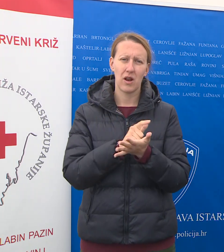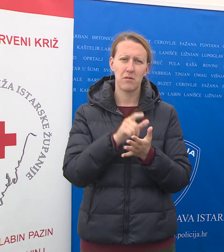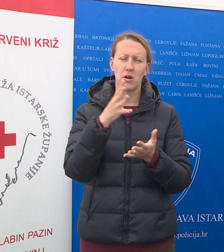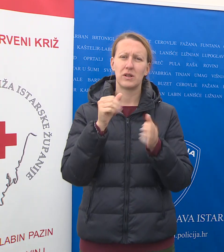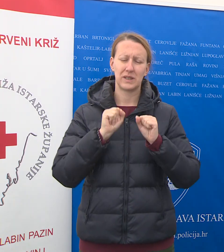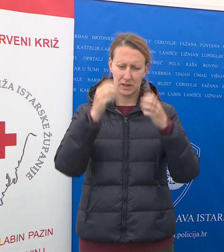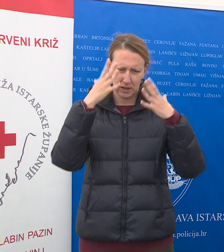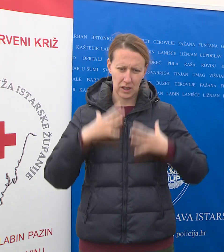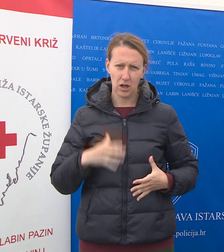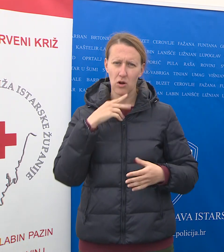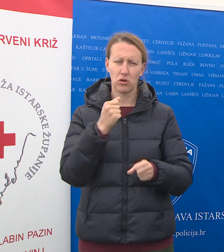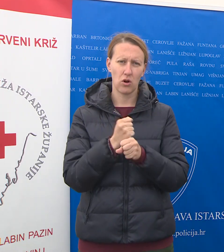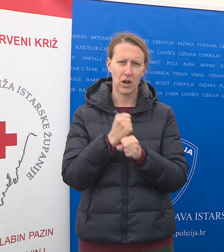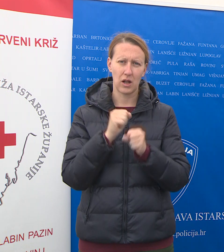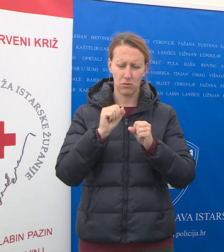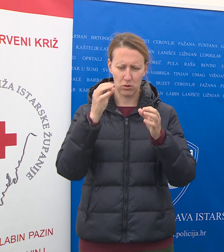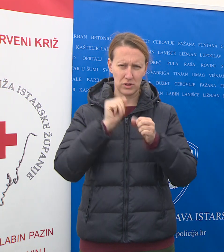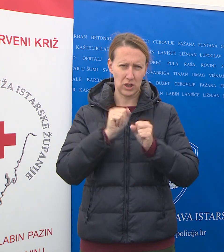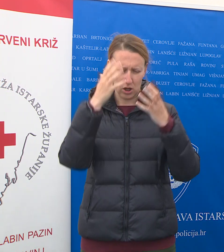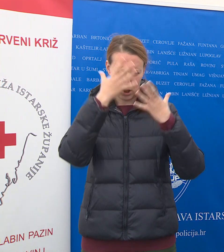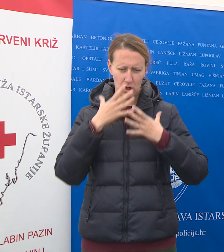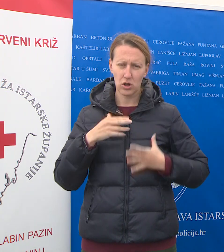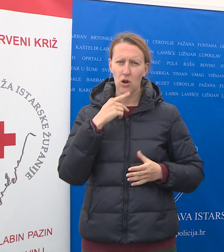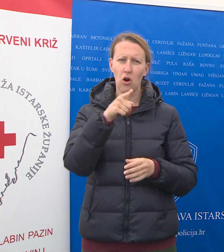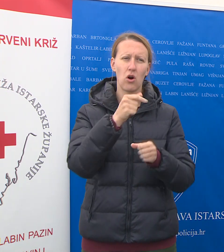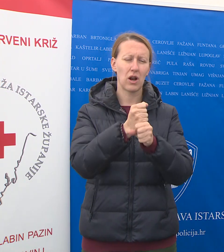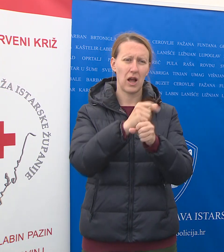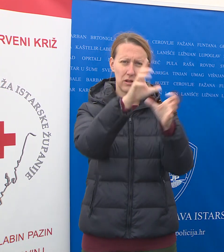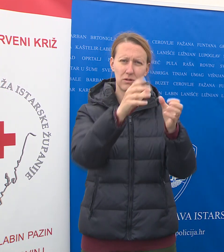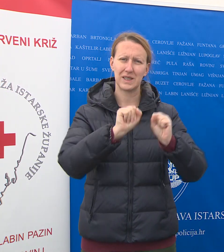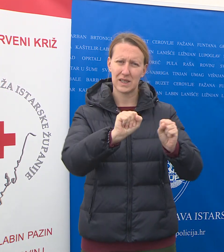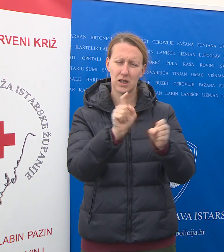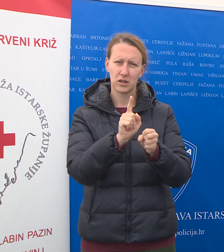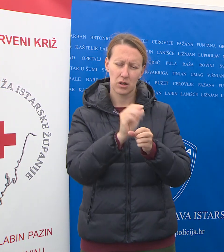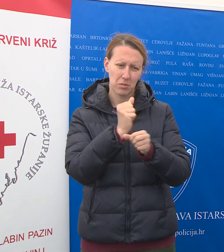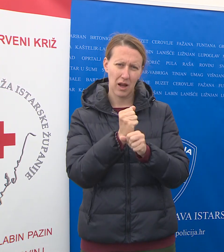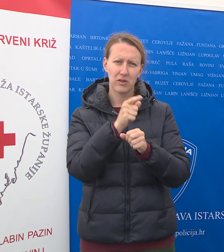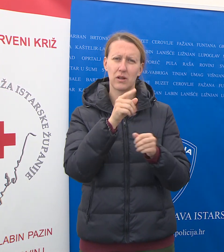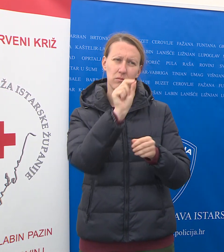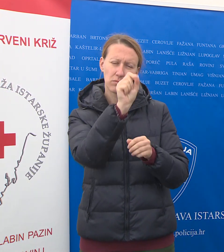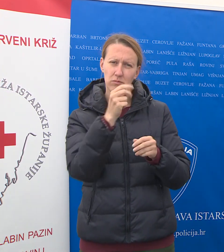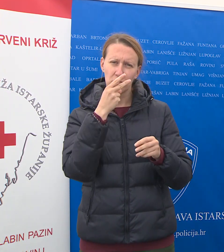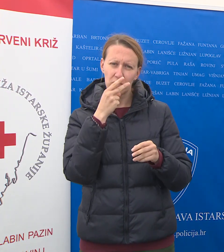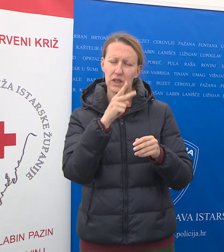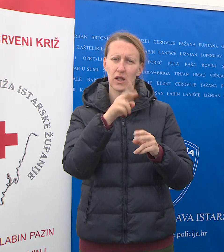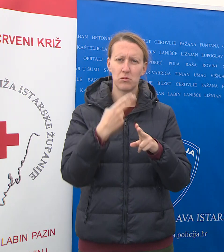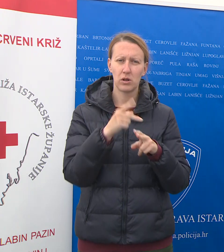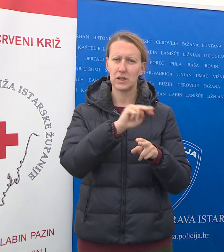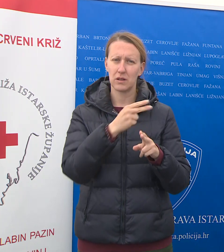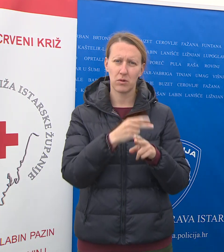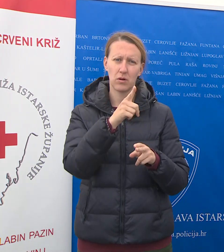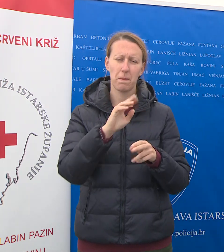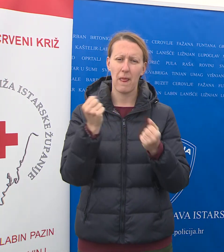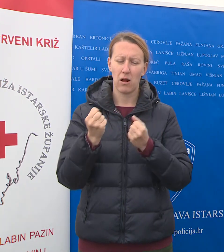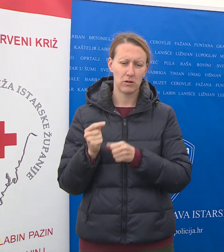sa zaštitom onoga koji to obavlja i sa zaštitom onog na kojem se obavlja uzorkovanje, tako da tu metodu, takozvanu